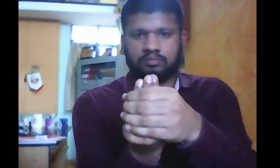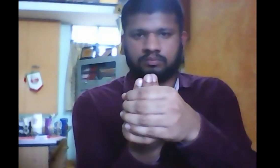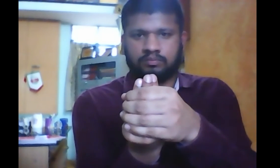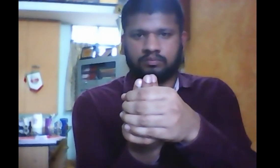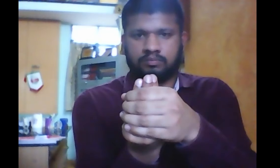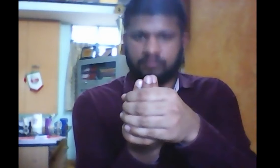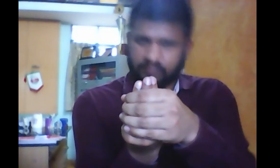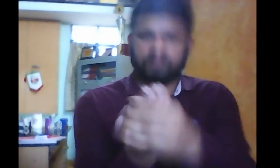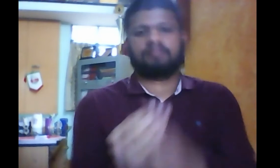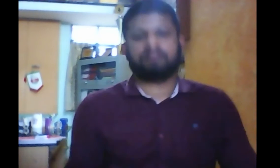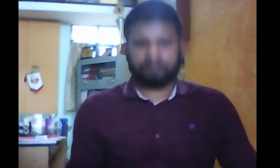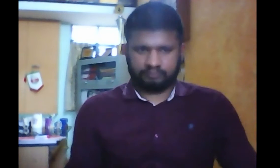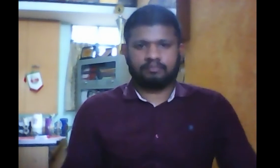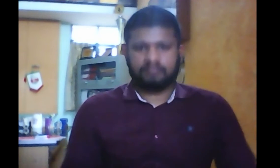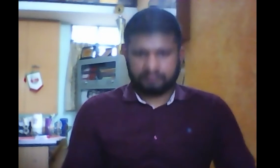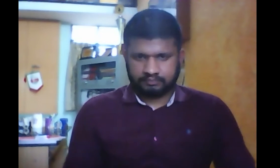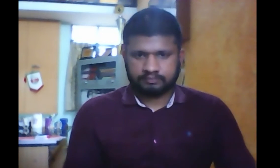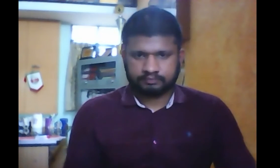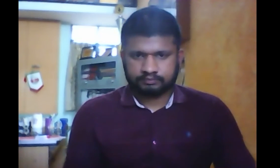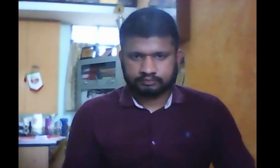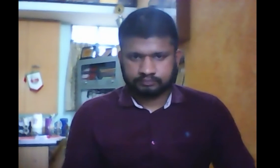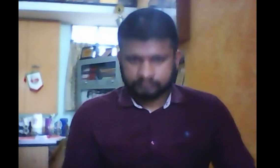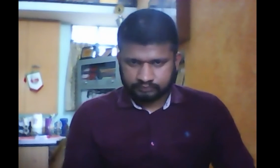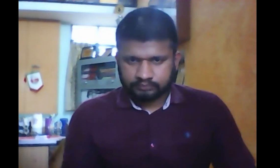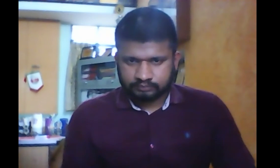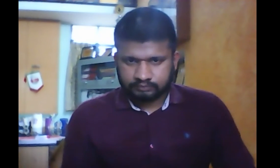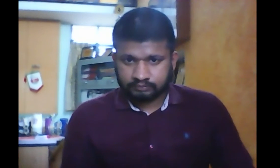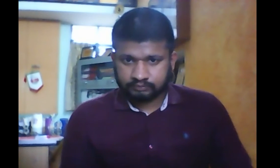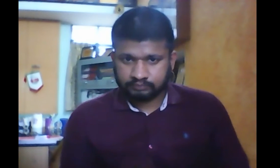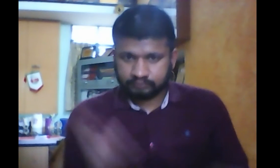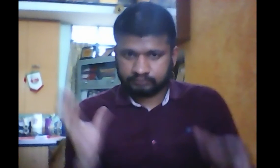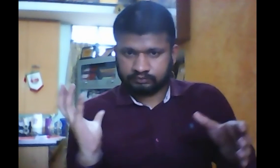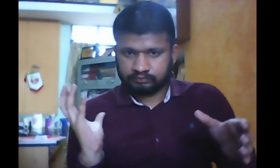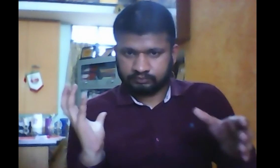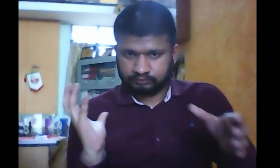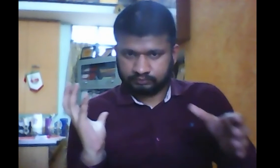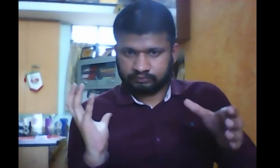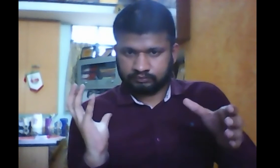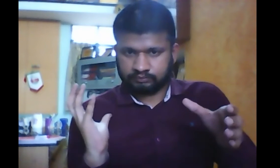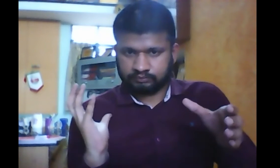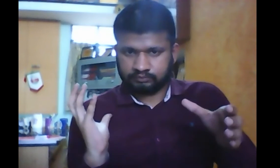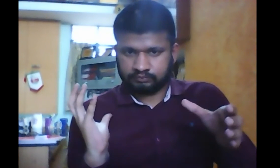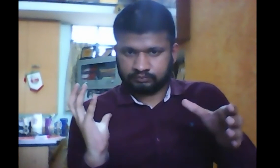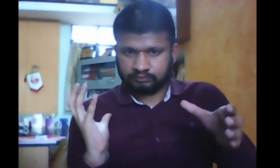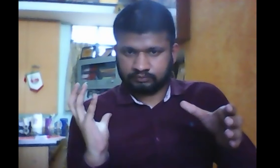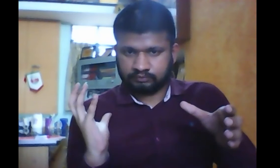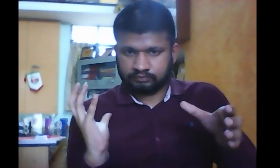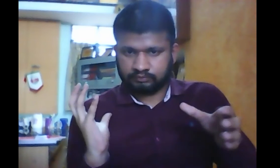नहीं नहीं नहीं लेफ्ट हैंड ओपन रखिए आपका. लेफ्ट लेफ्ट हाँ. अब राइट से लेके जाकर या एंड लेफ्ट के अंदर. राइट. वेरी